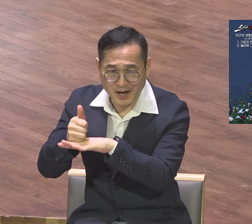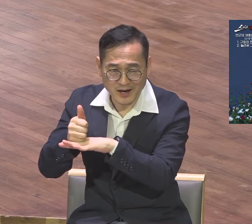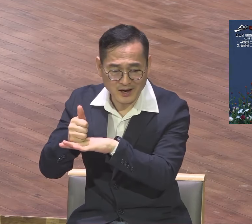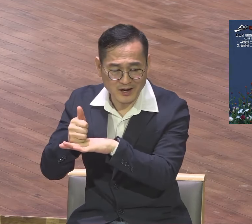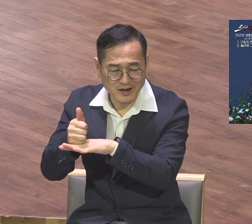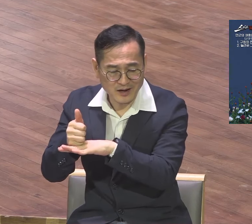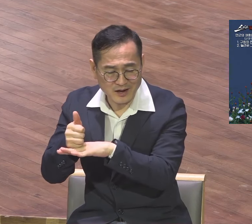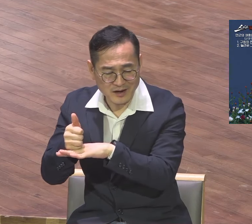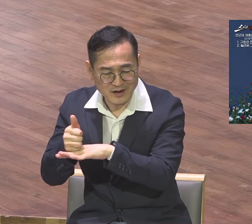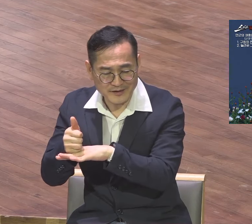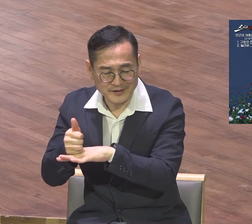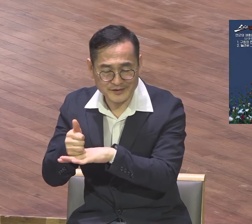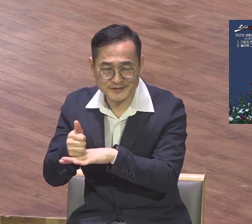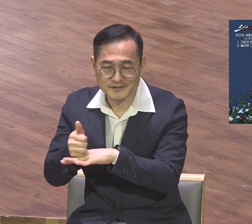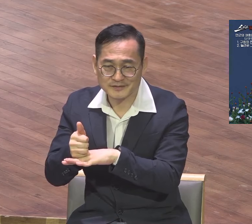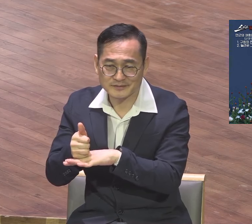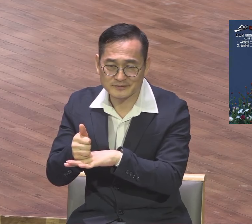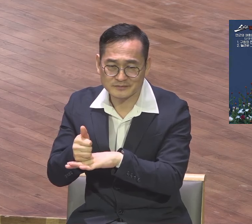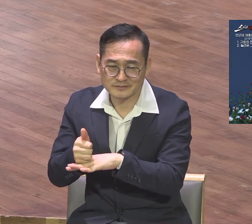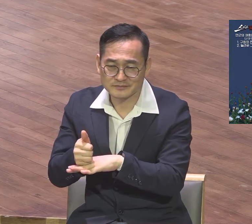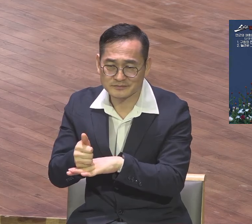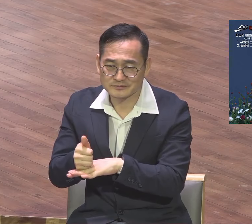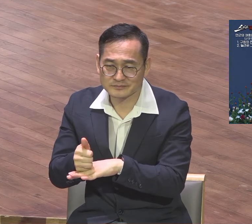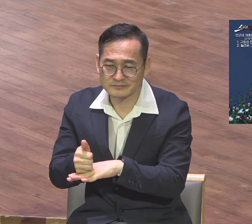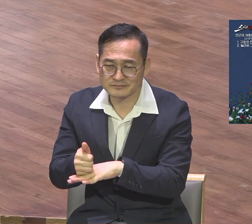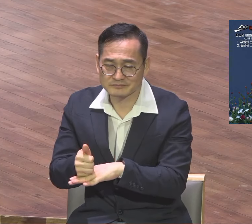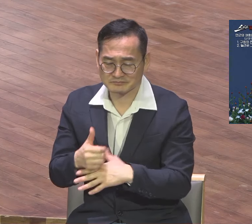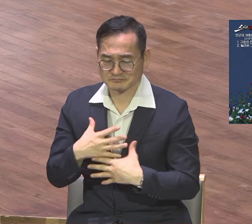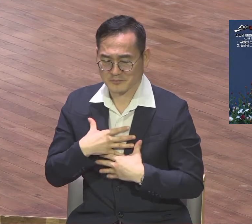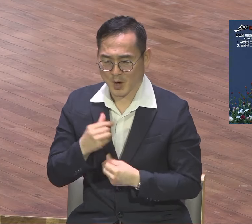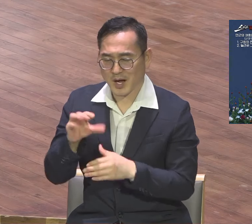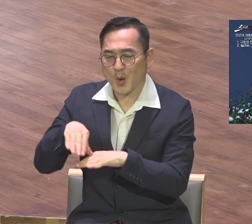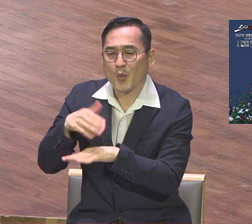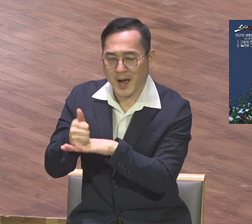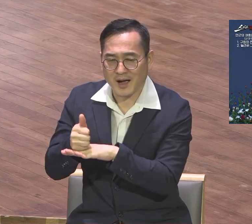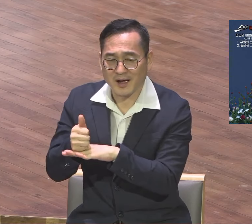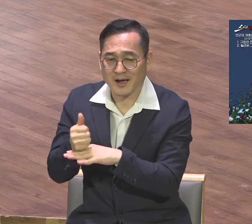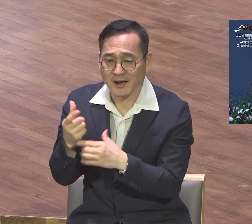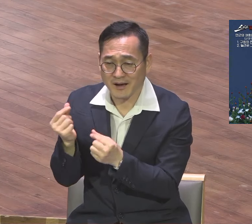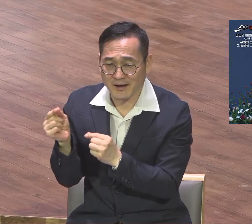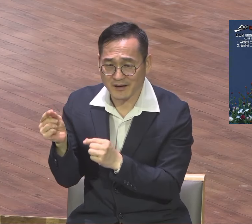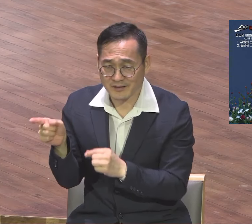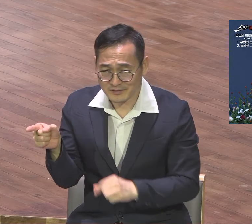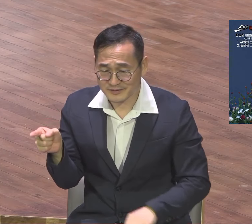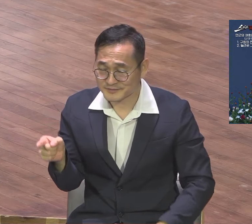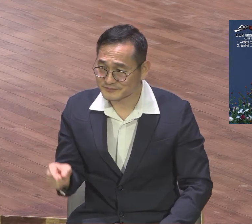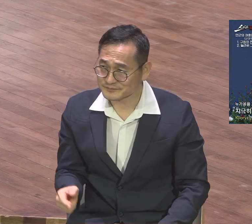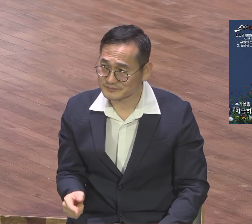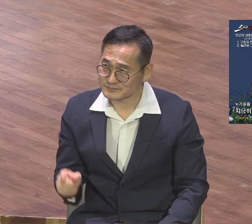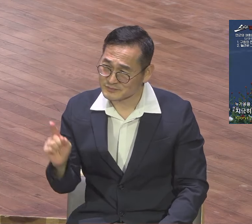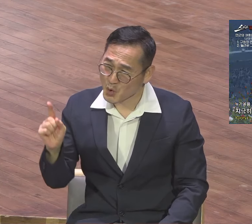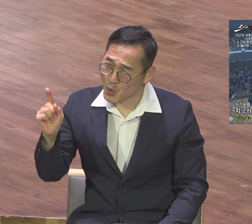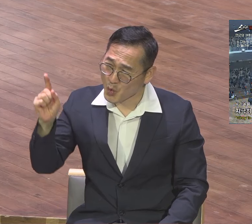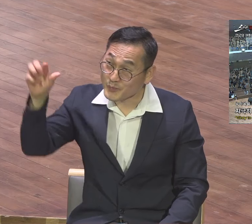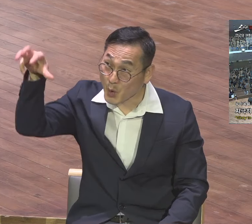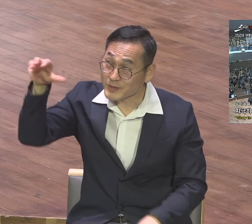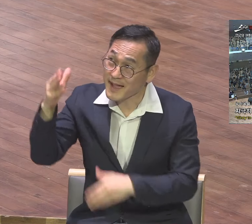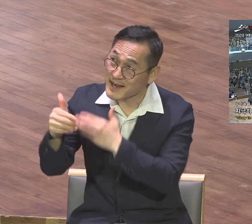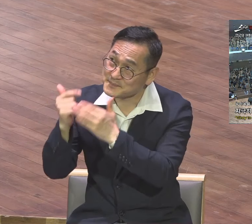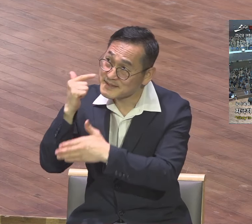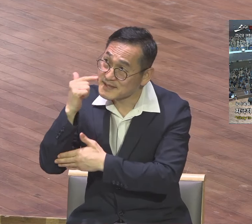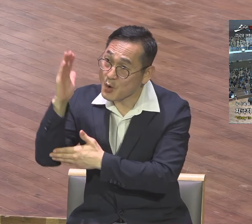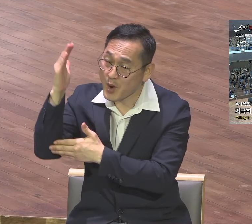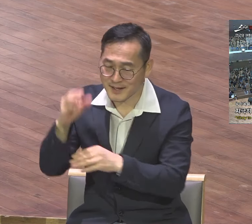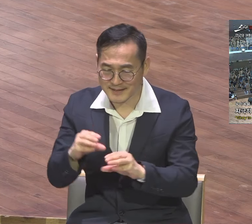Peace 그랬어요. 평강의 왕, 평화의 왕. 누가 보면 2장 14절에 보면 지극히 높은 곳에서는 하나님께